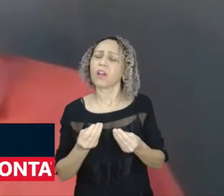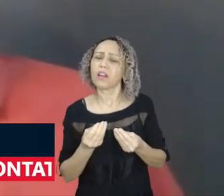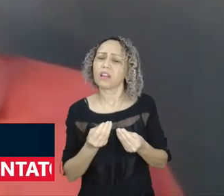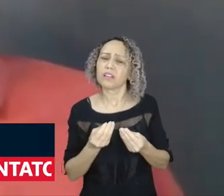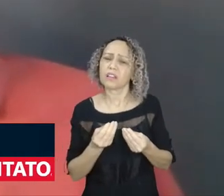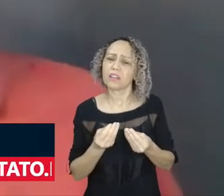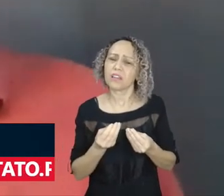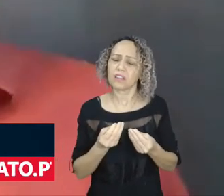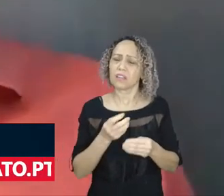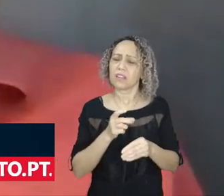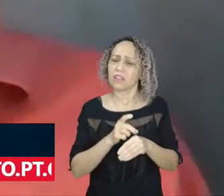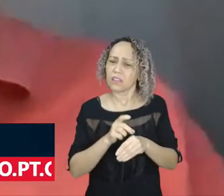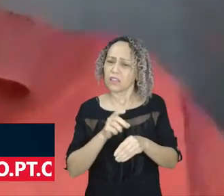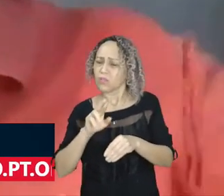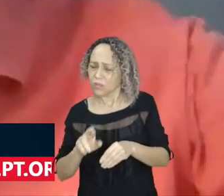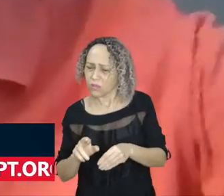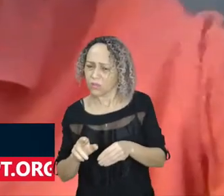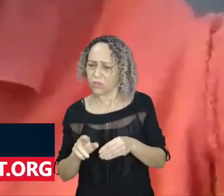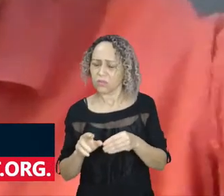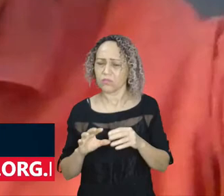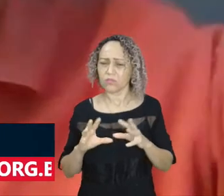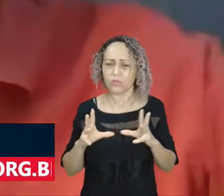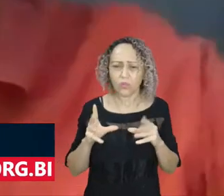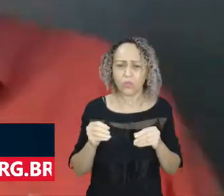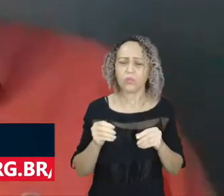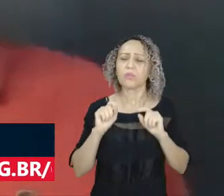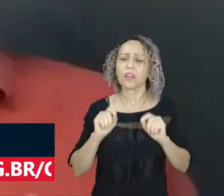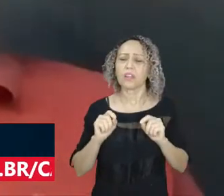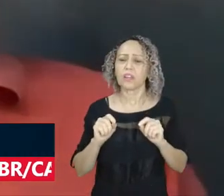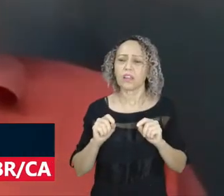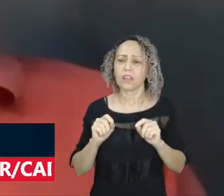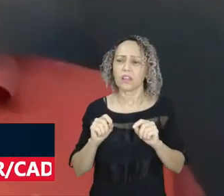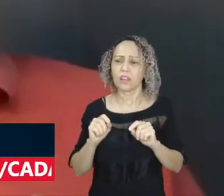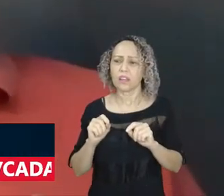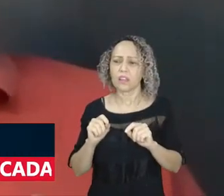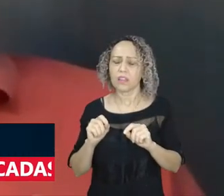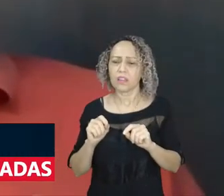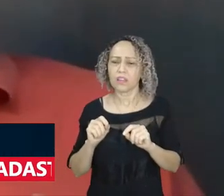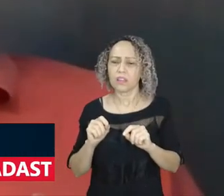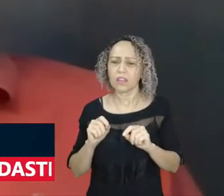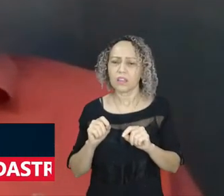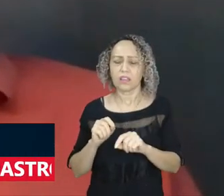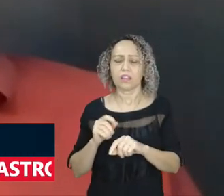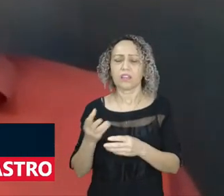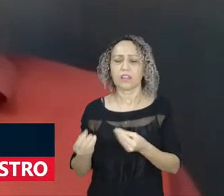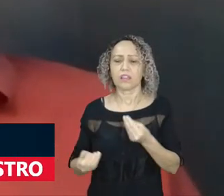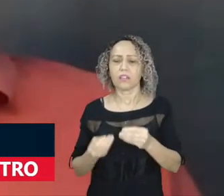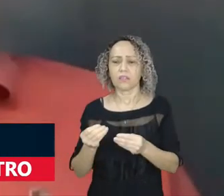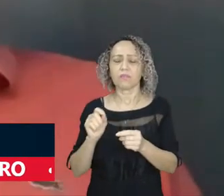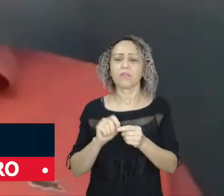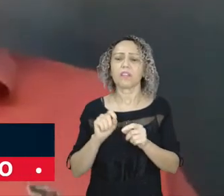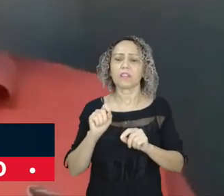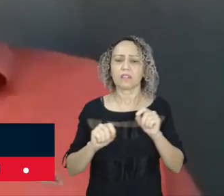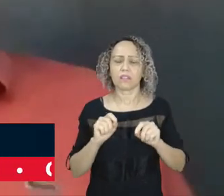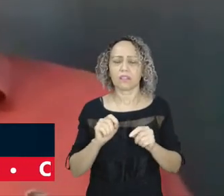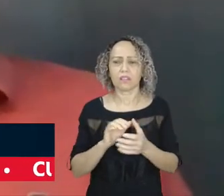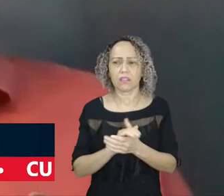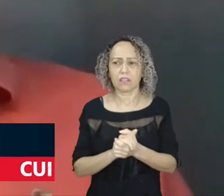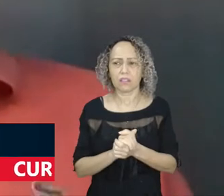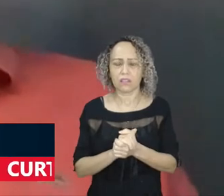altamente qualificada, doutores, tudo, para países ricos, porque eles vão fazer algum